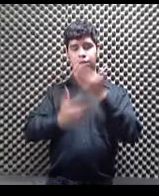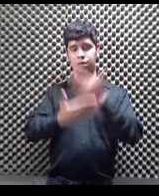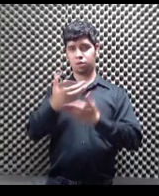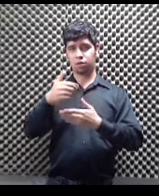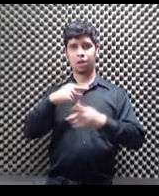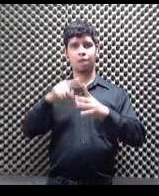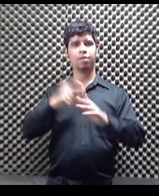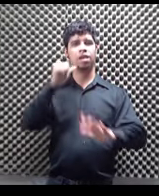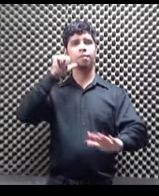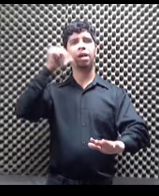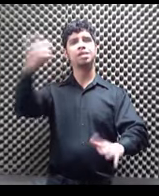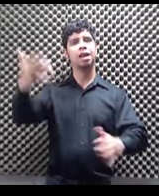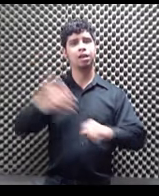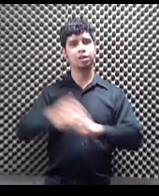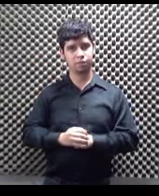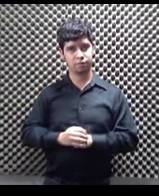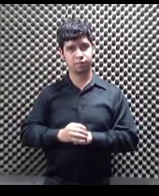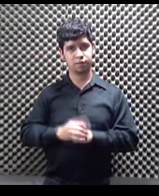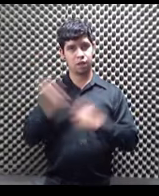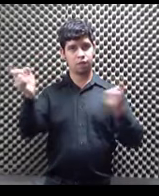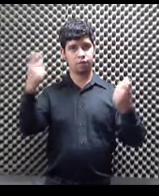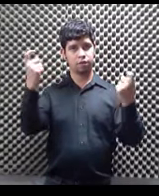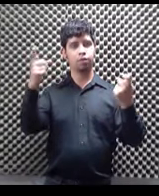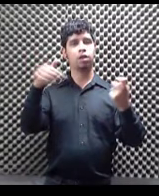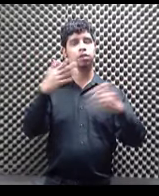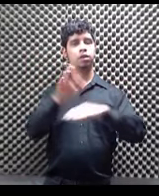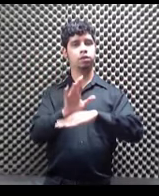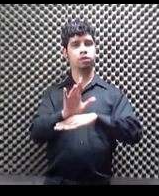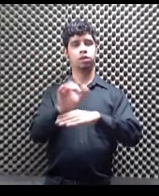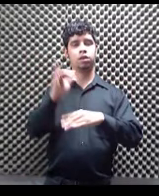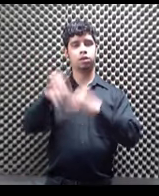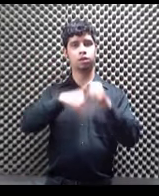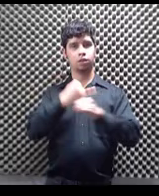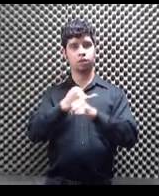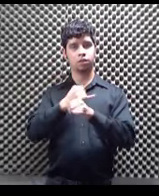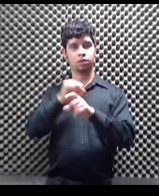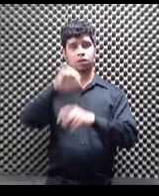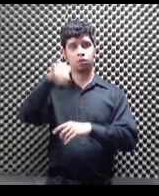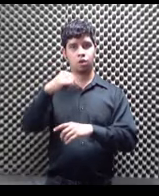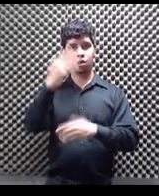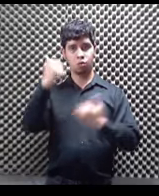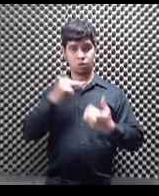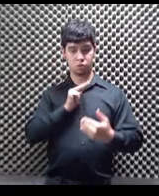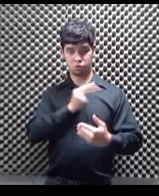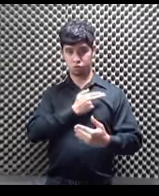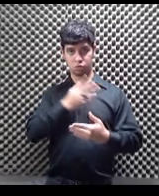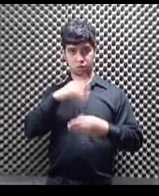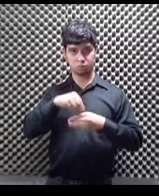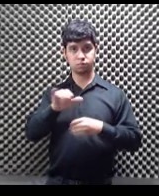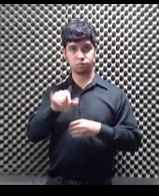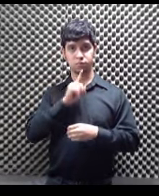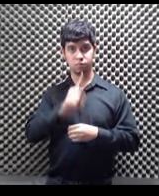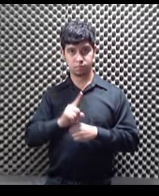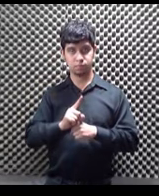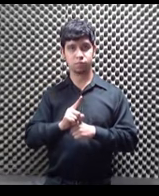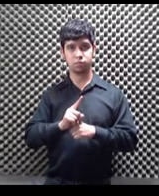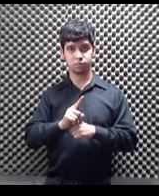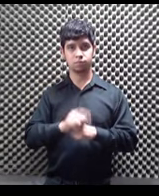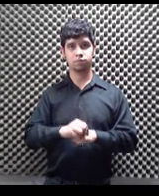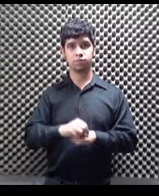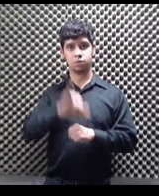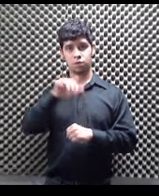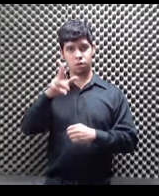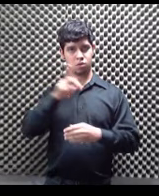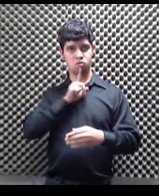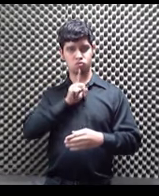semana que empieza mañana. En el Festival de Cine Internacional todo el mundo de San Juan. Cita porque somos nuestros, ¿verdad? De San Juan es nuestro.